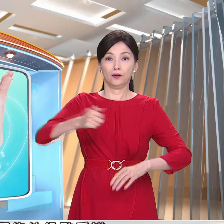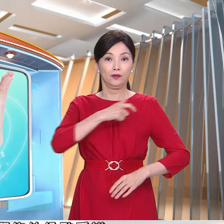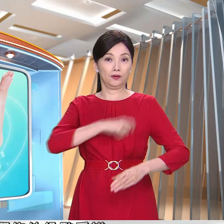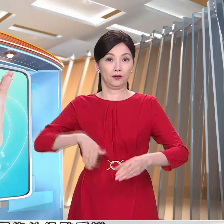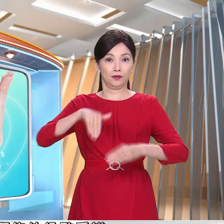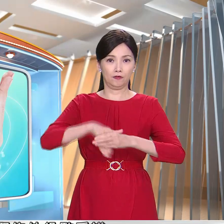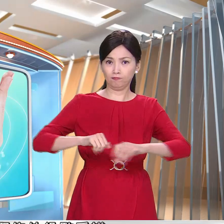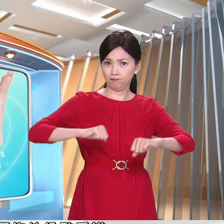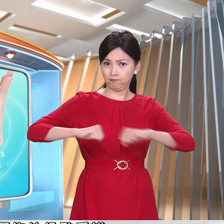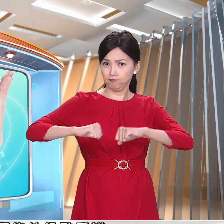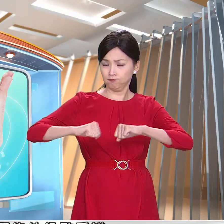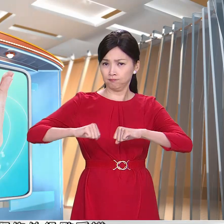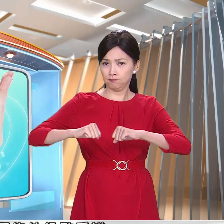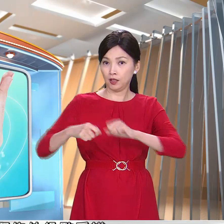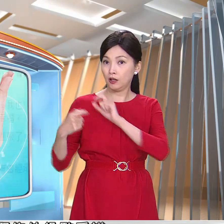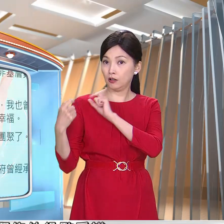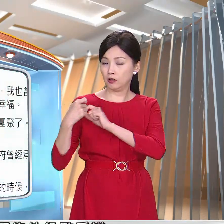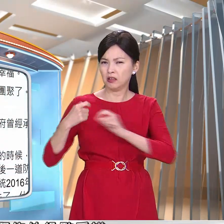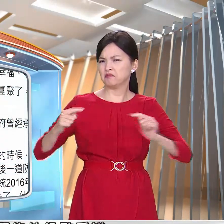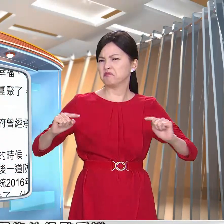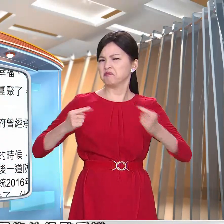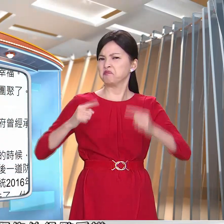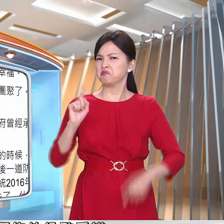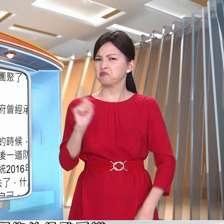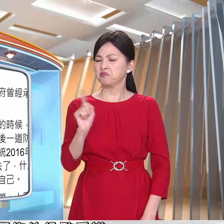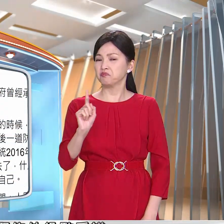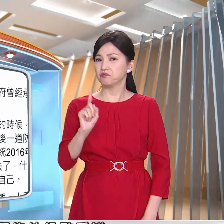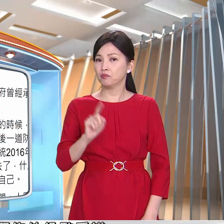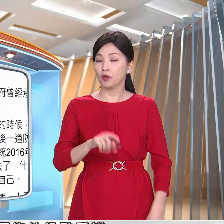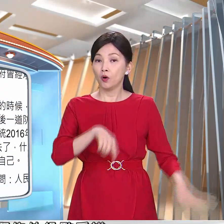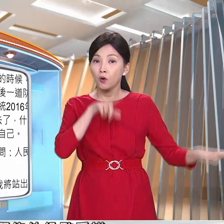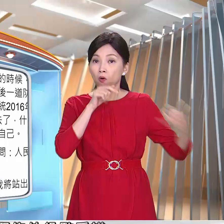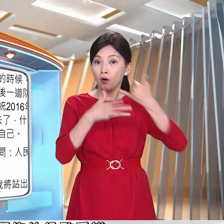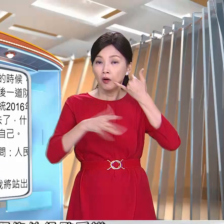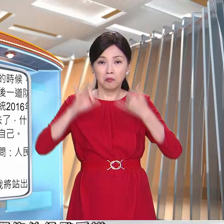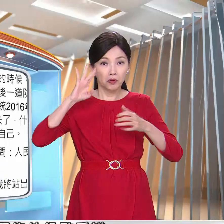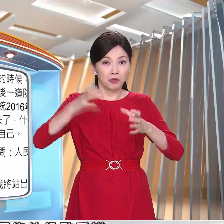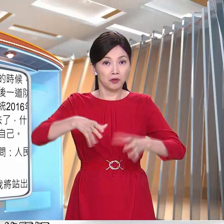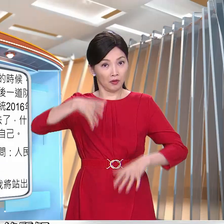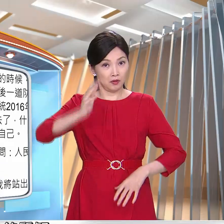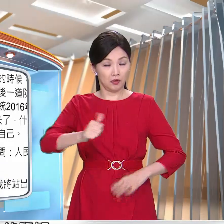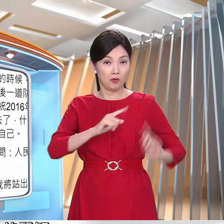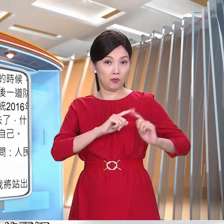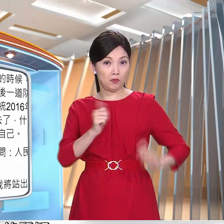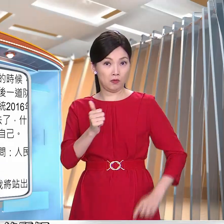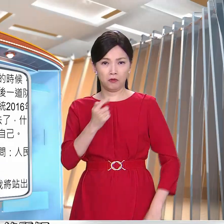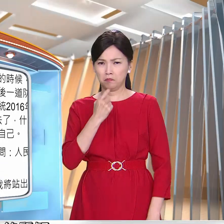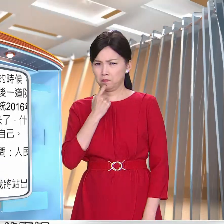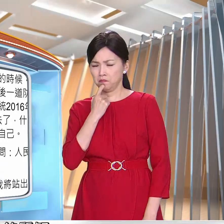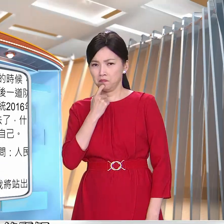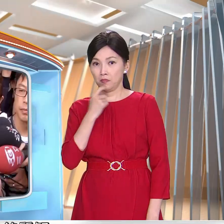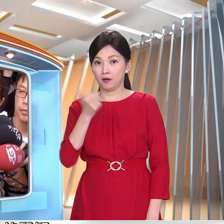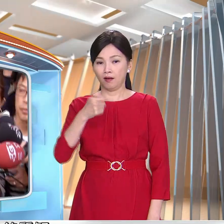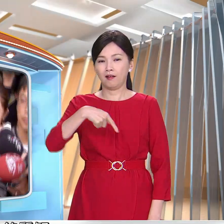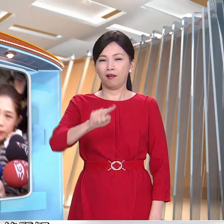总统大选攻防，聚焦外溢间争议。鸿海创办人郭台铭就质